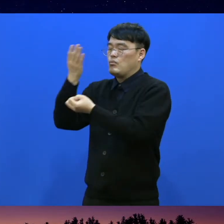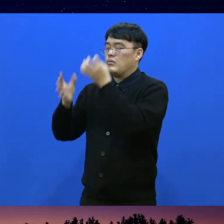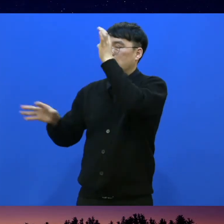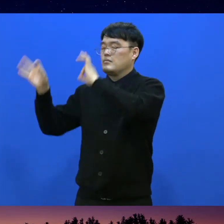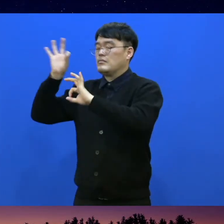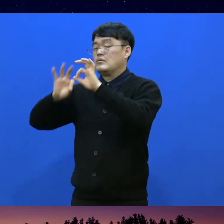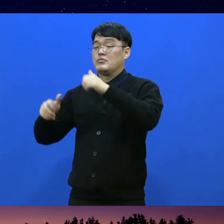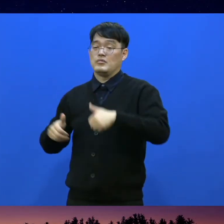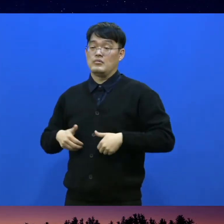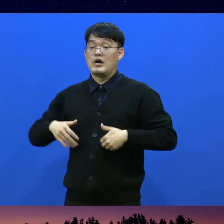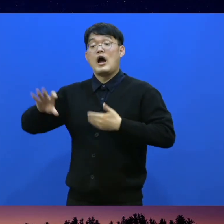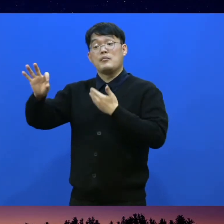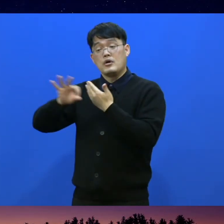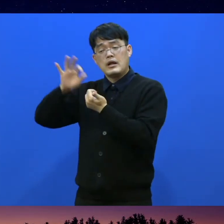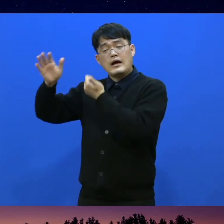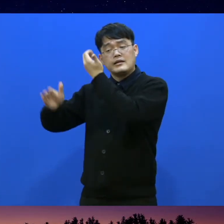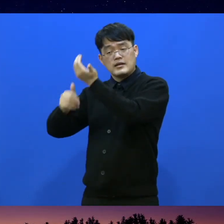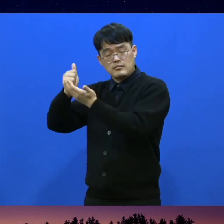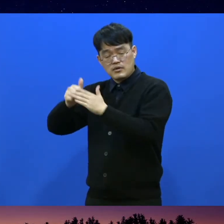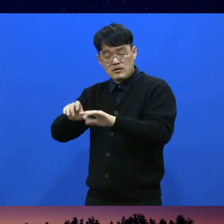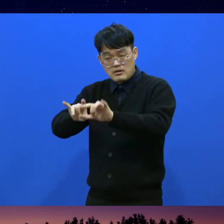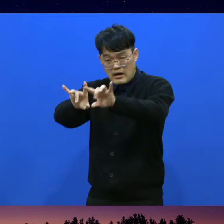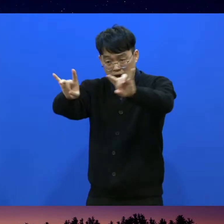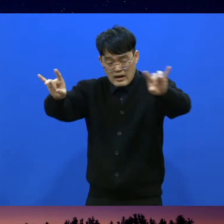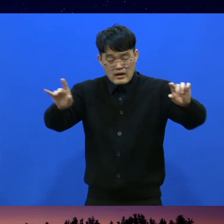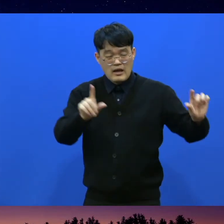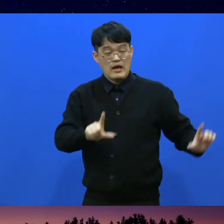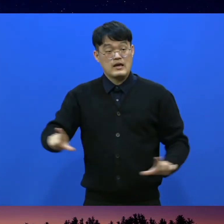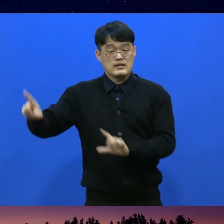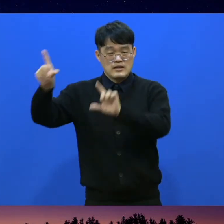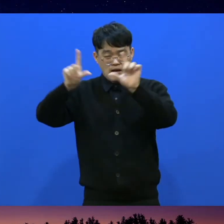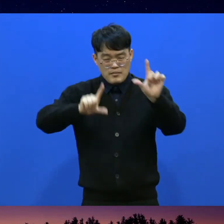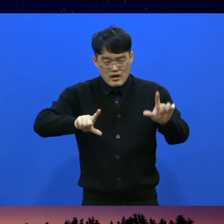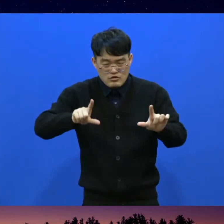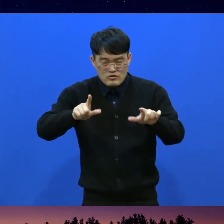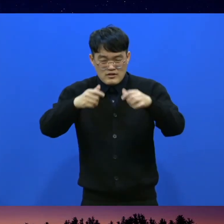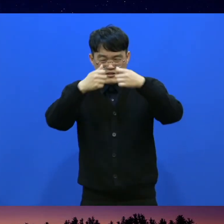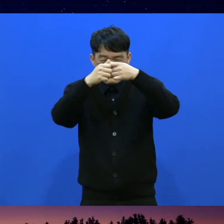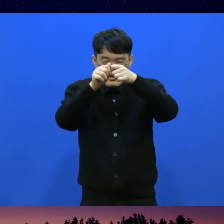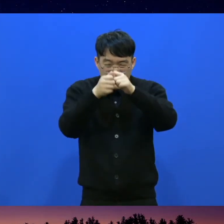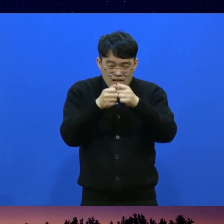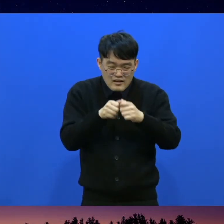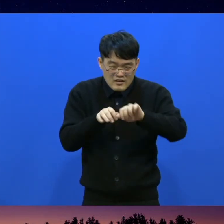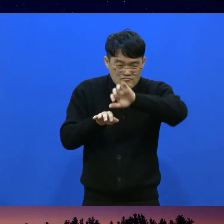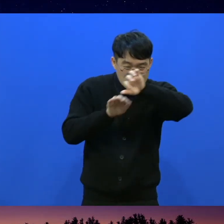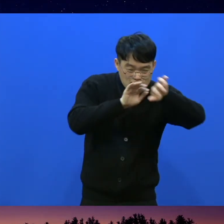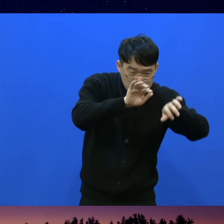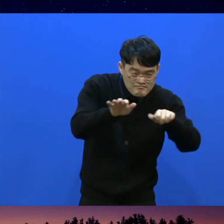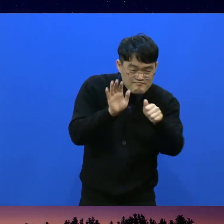일상에 디테일하게 간섭하시고 역사하시고 응답하시고 인도하시는지.